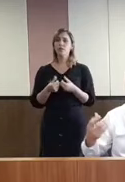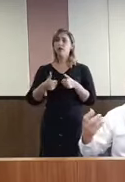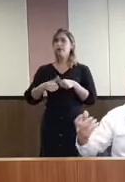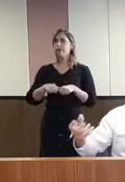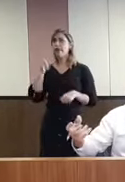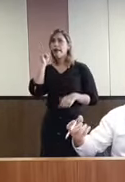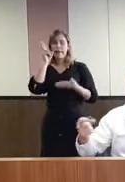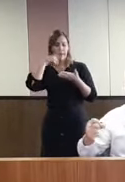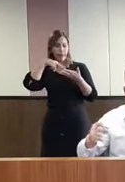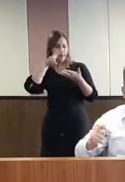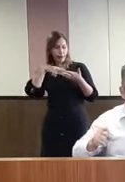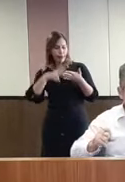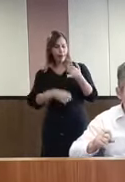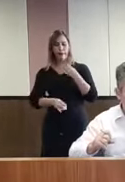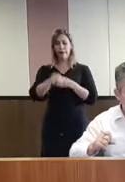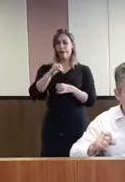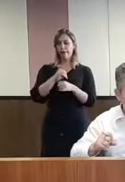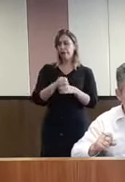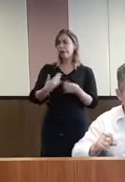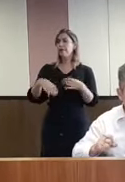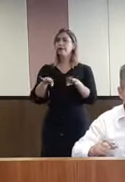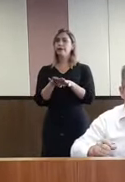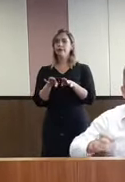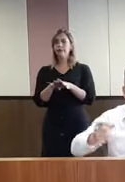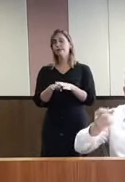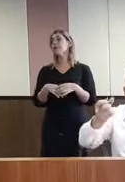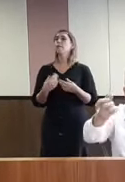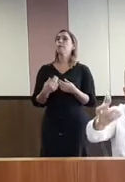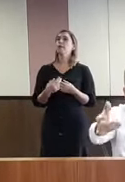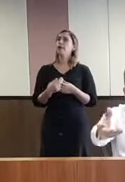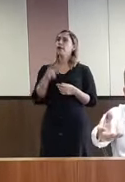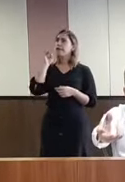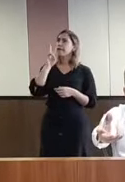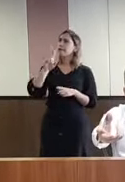lendo release de jornal ou lendo release de site